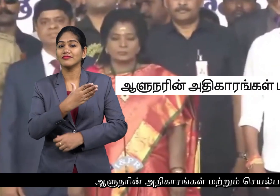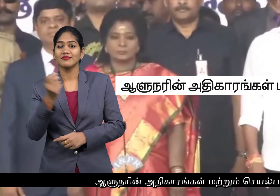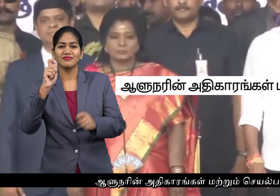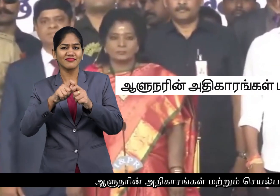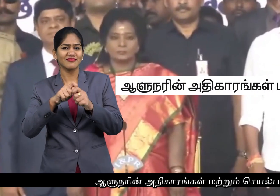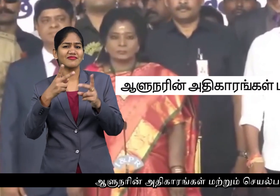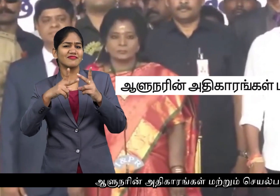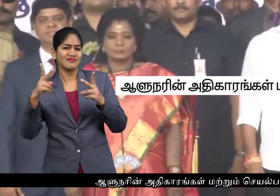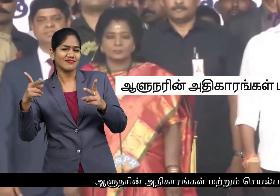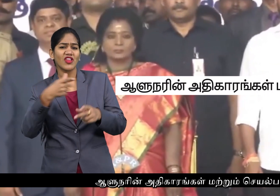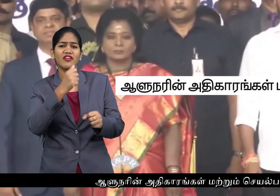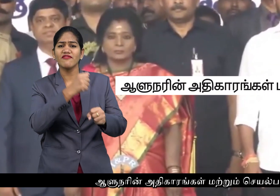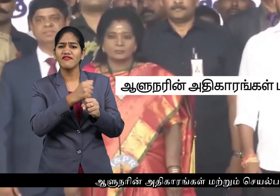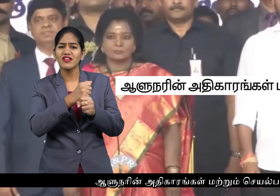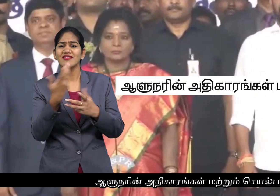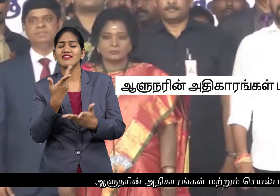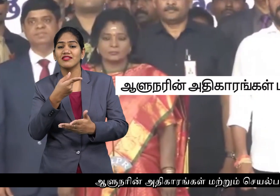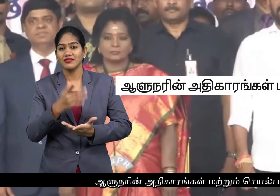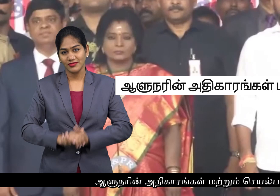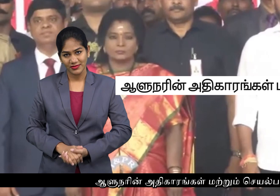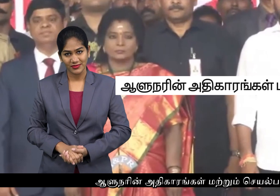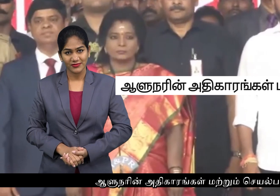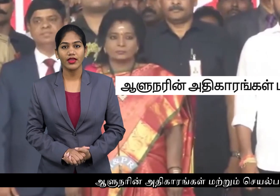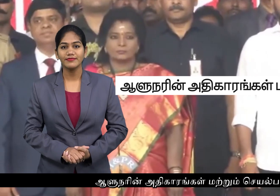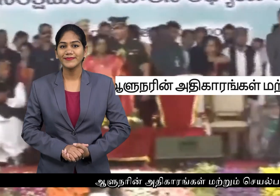ஆளுநரின் அதிகாரங்கள் மற்றும் செயல்பாடுகள்.